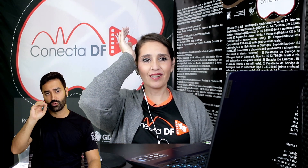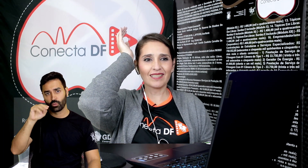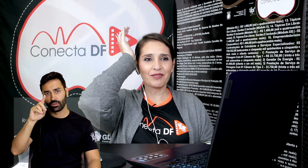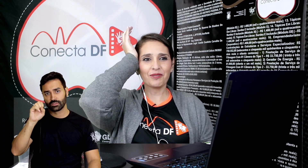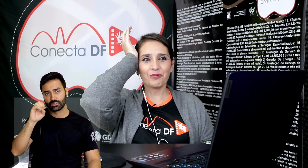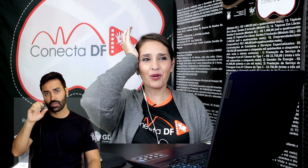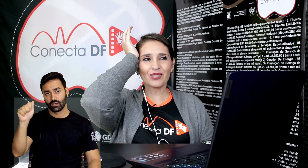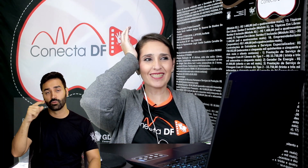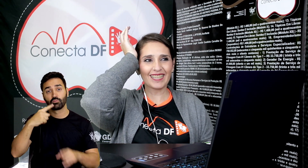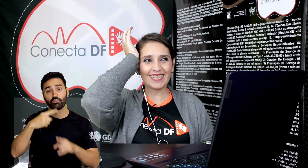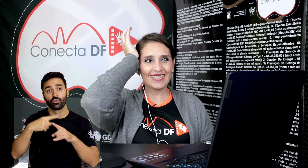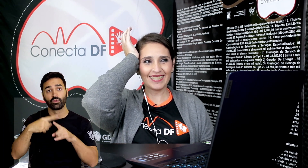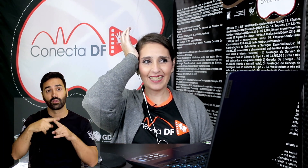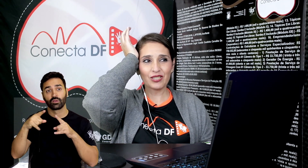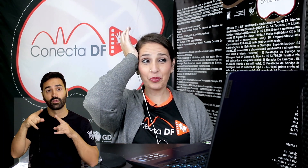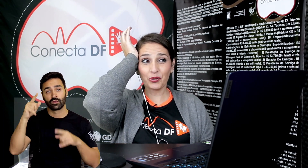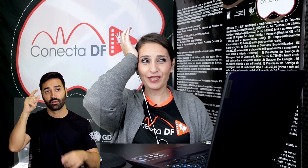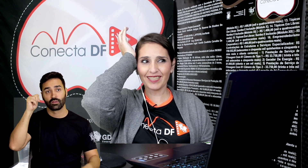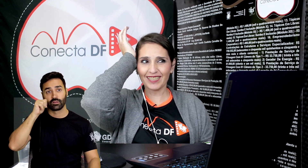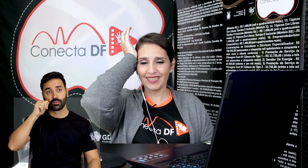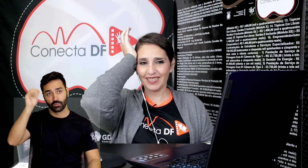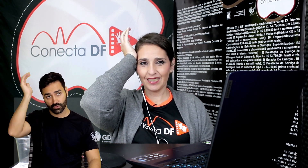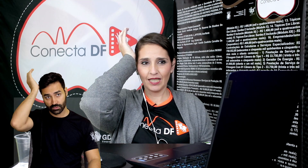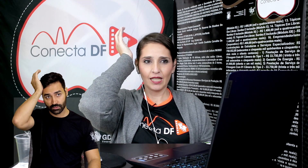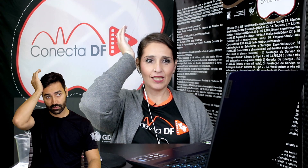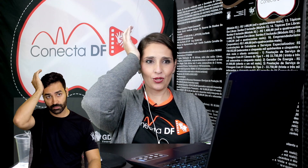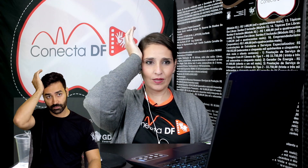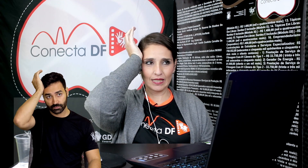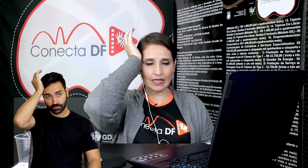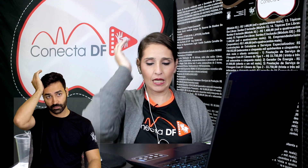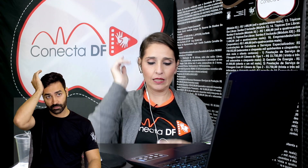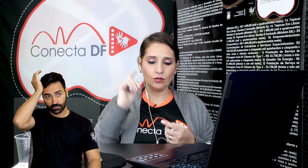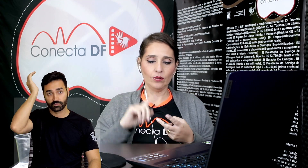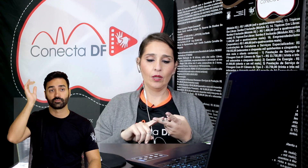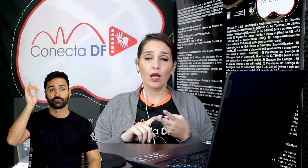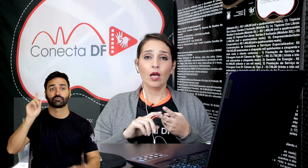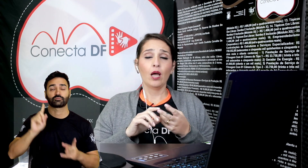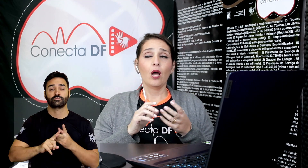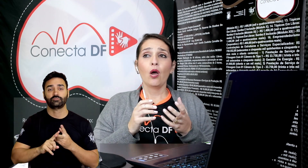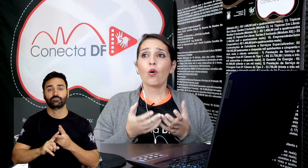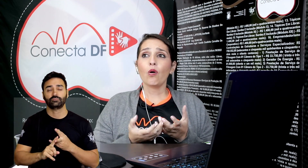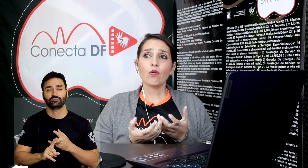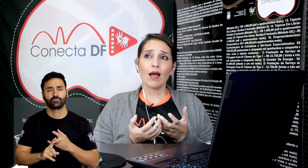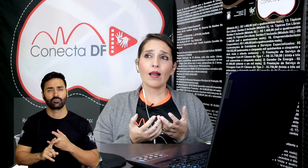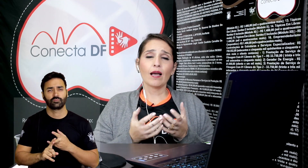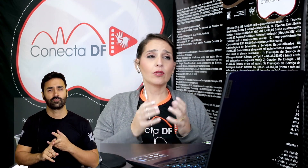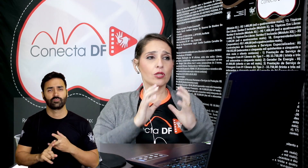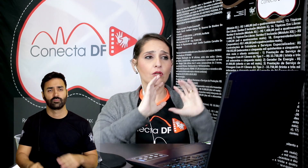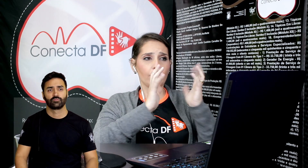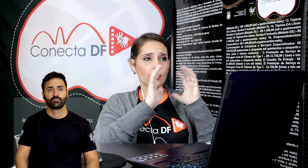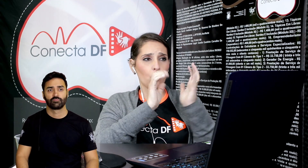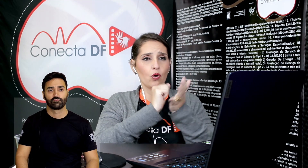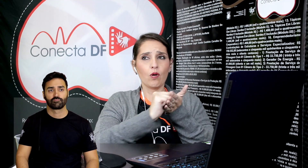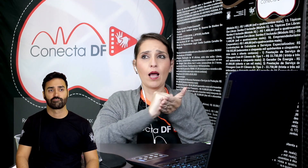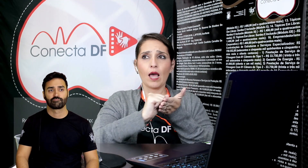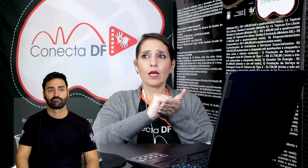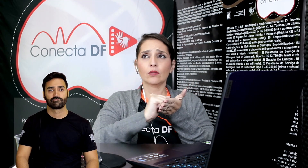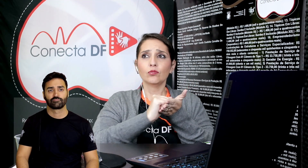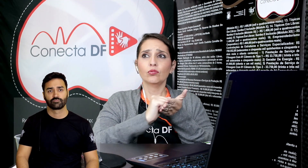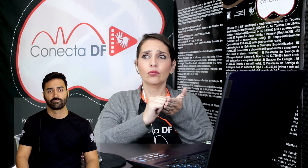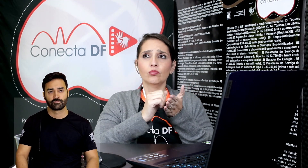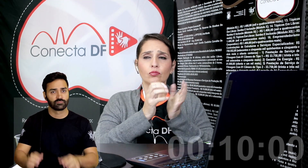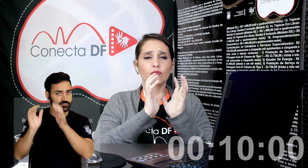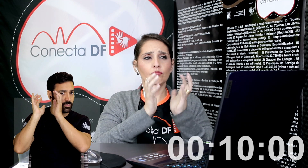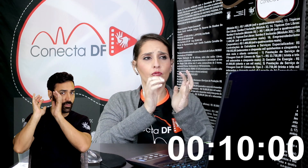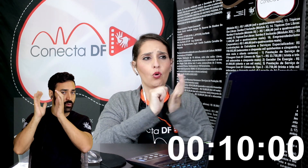Por causa do moça, né? Leite moça. Leite condensado. Coco ralado, a gente faz coco